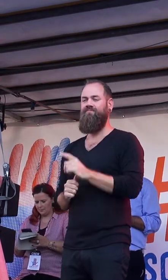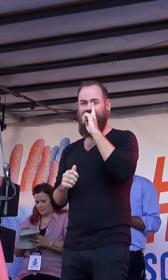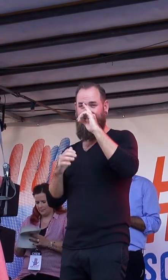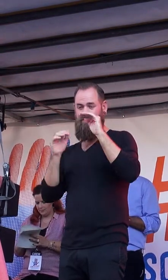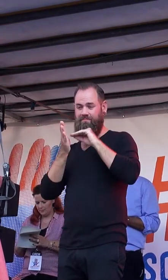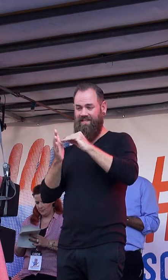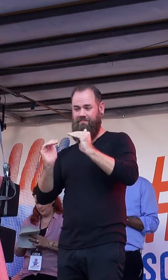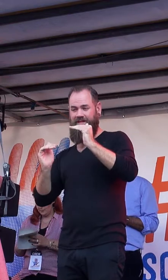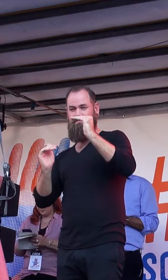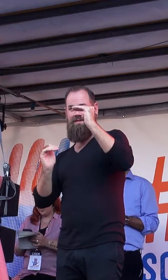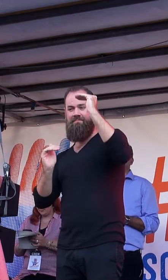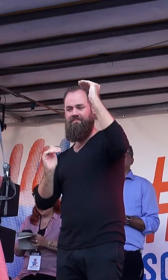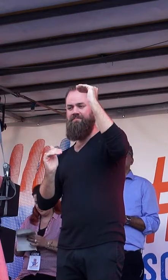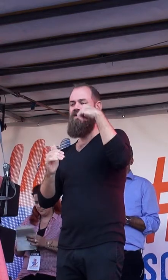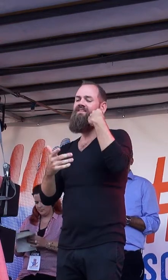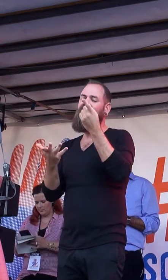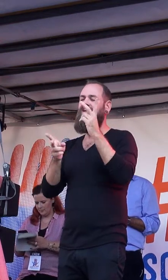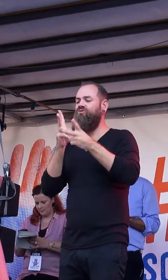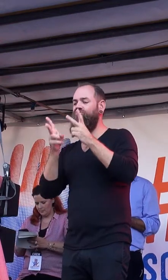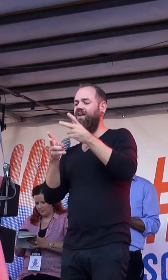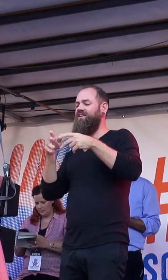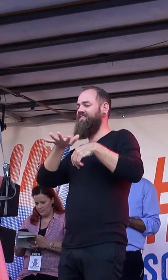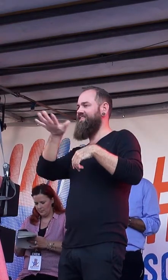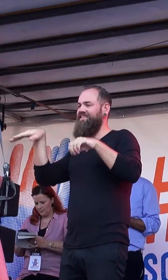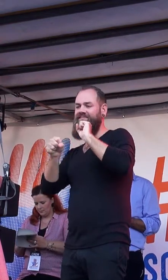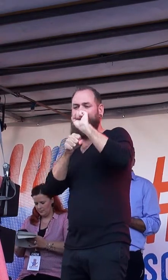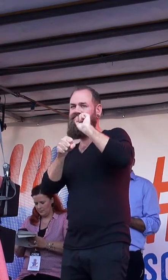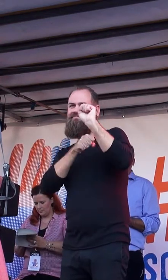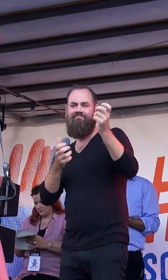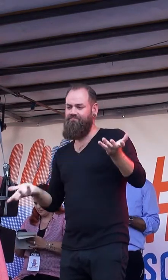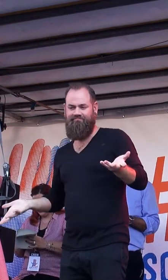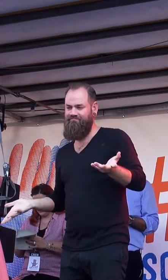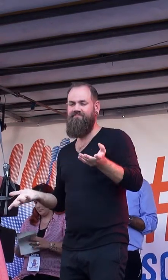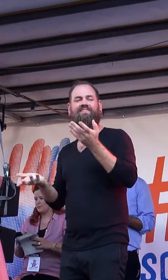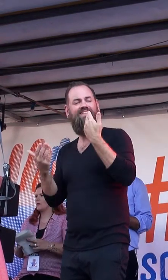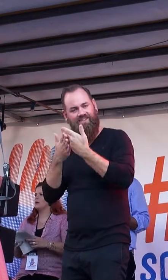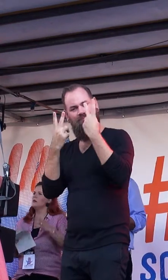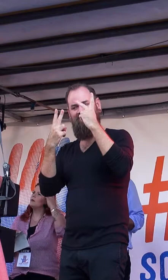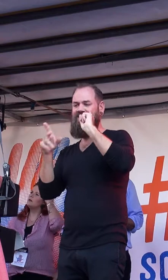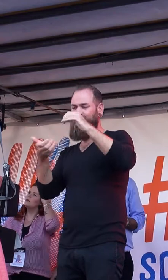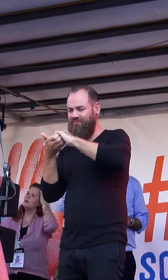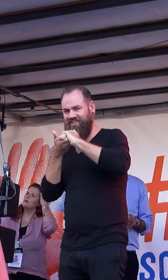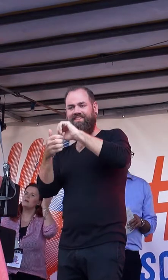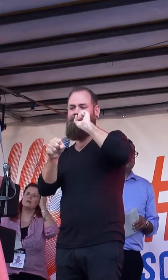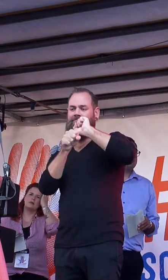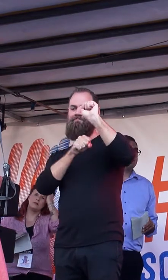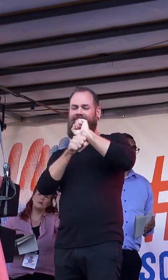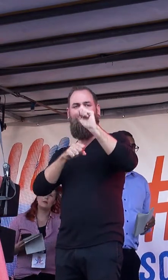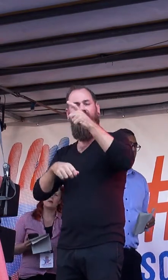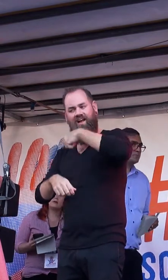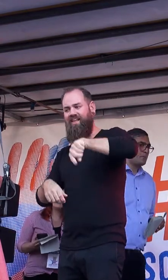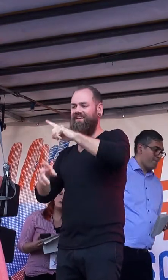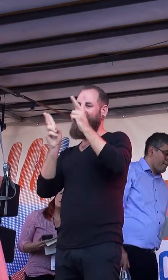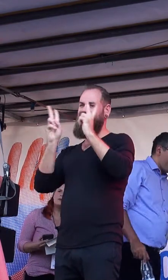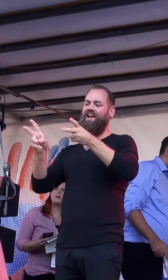nichts. Wir kämpfen dafür, dass das Recht auf Wohnen für alle mehr Gewicht bekommt als die Interessen der